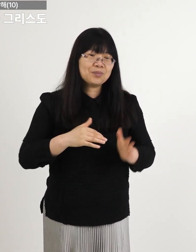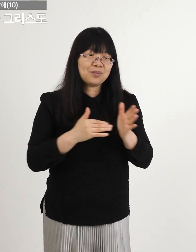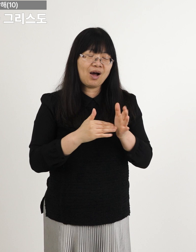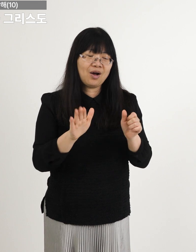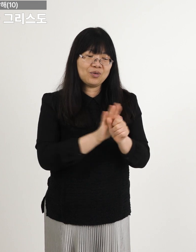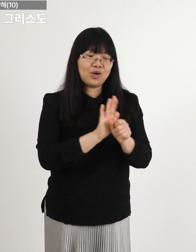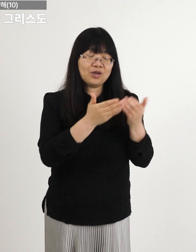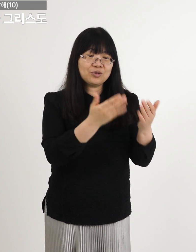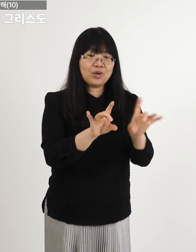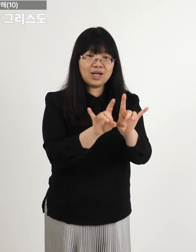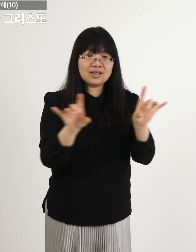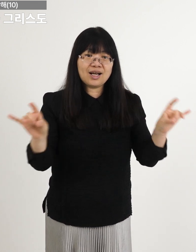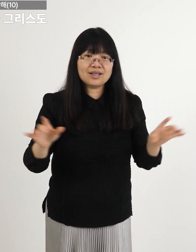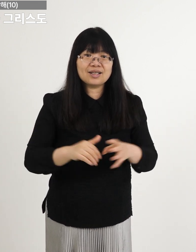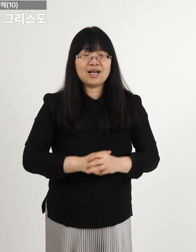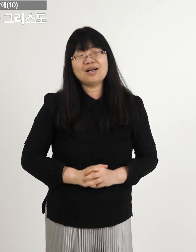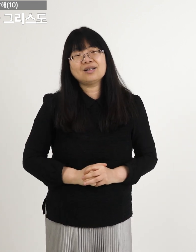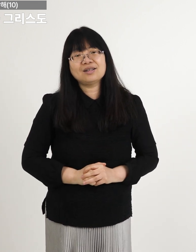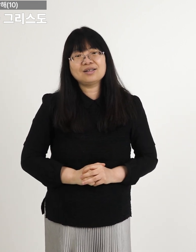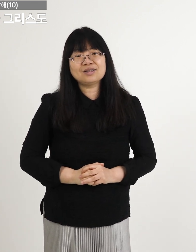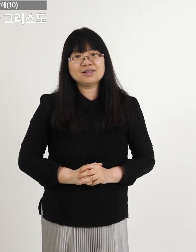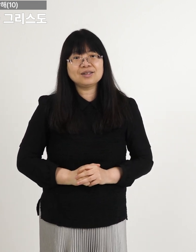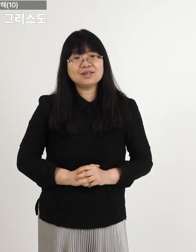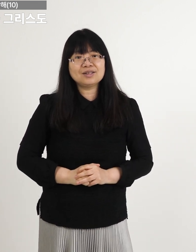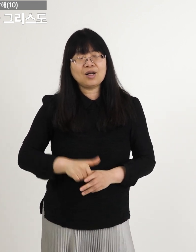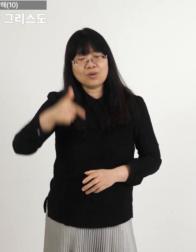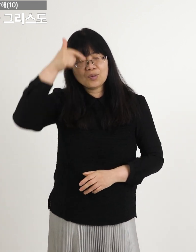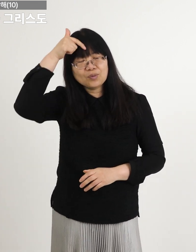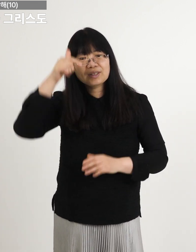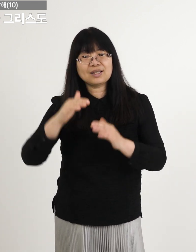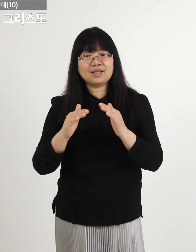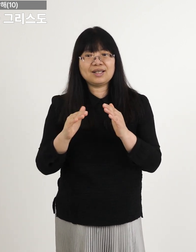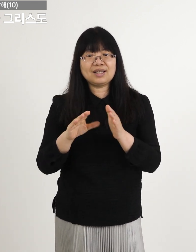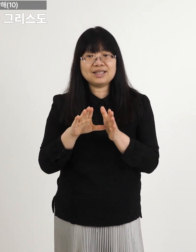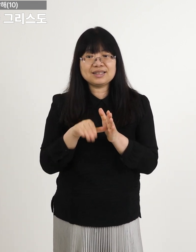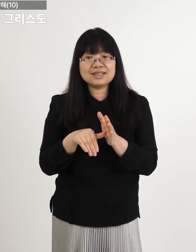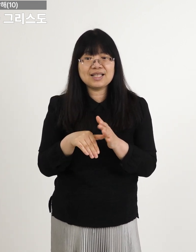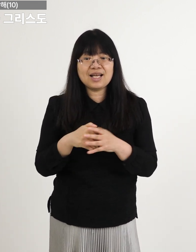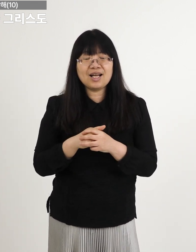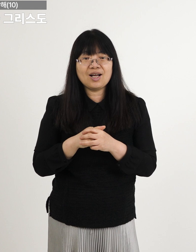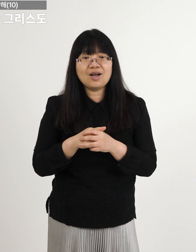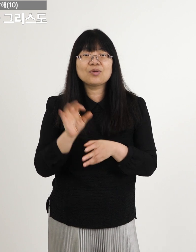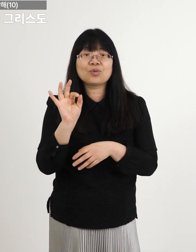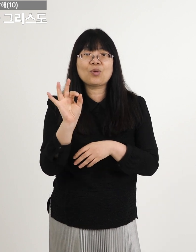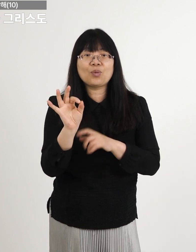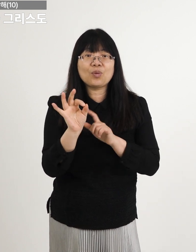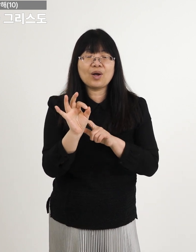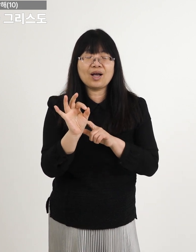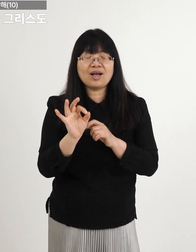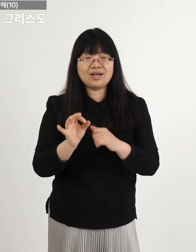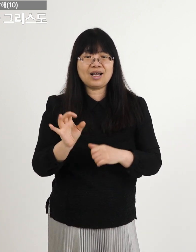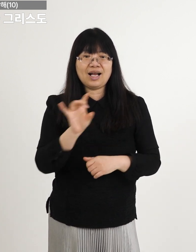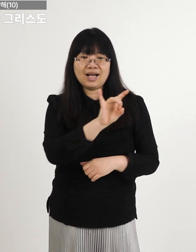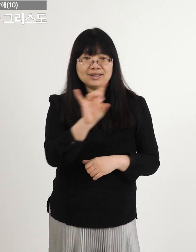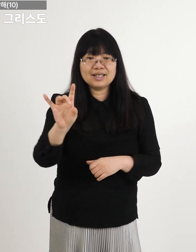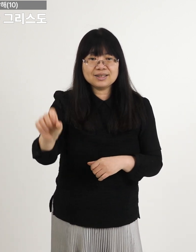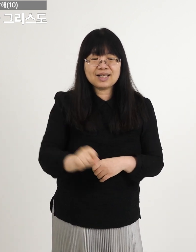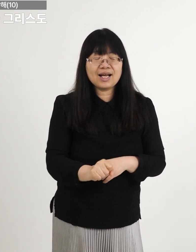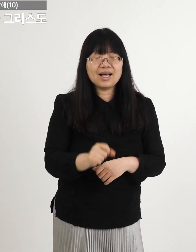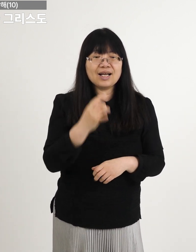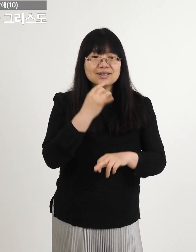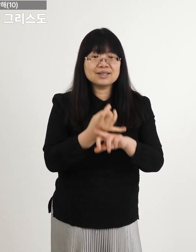위로하고 각각 캐슈타, 고대 시대 그 화폐단이죠, 하나씩과